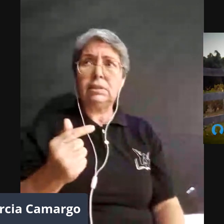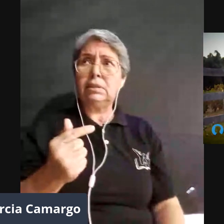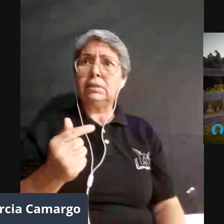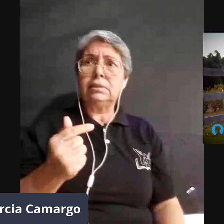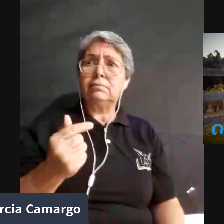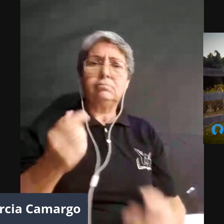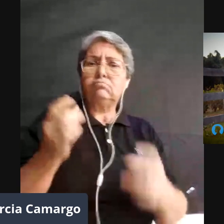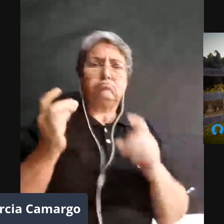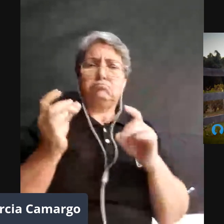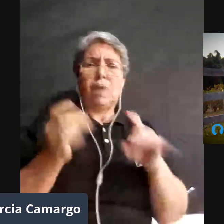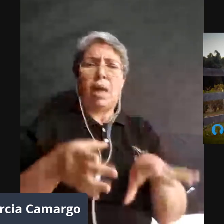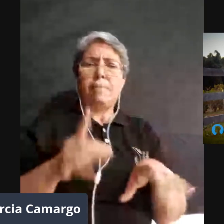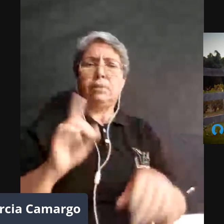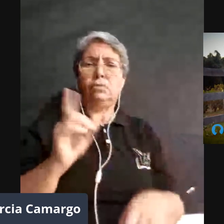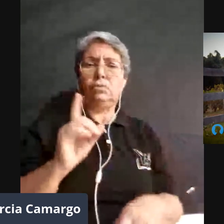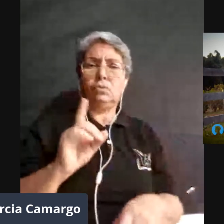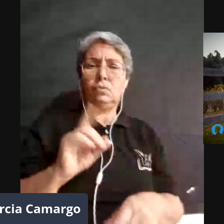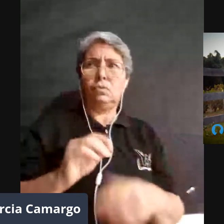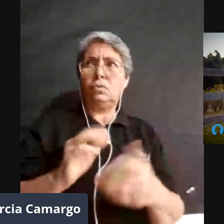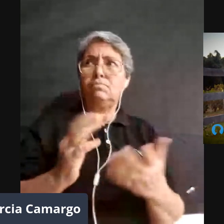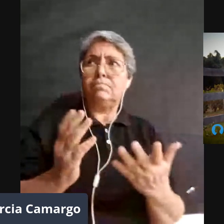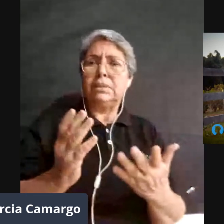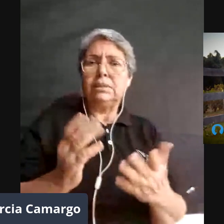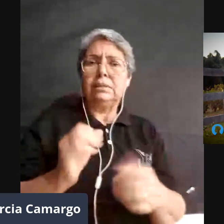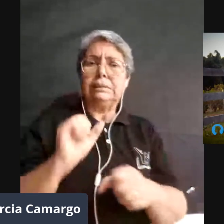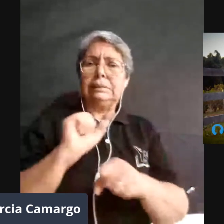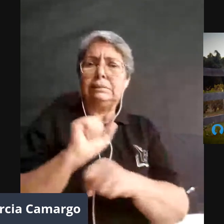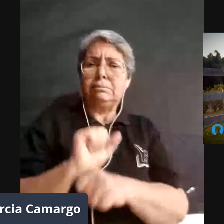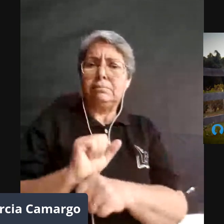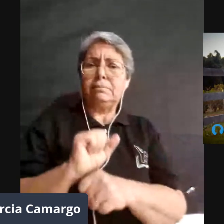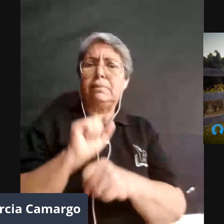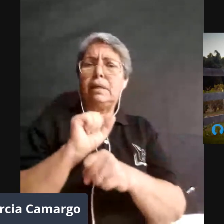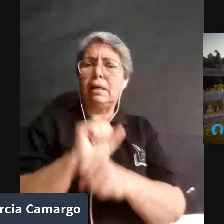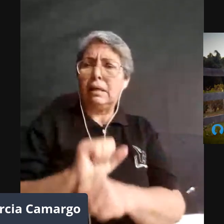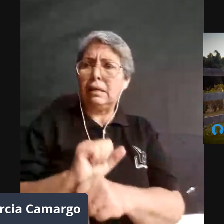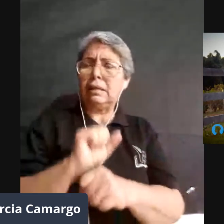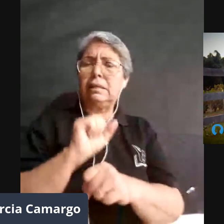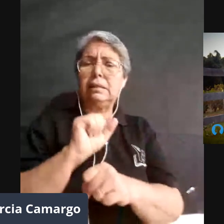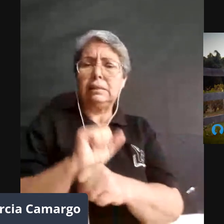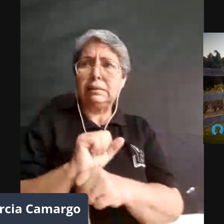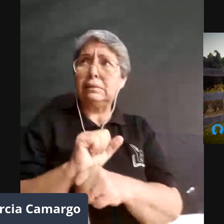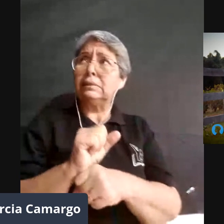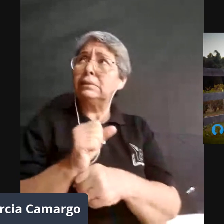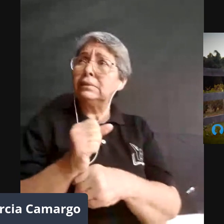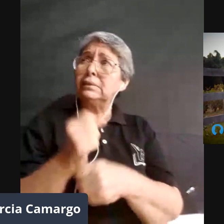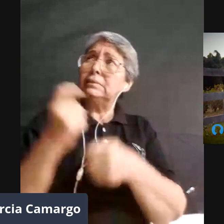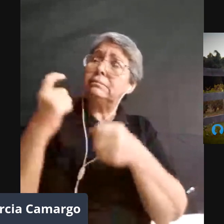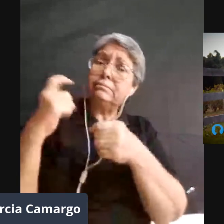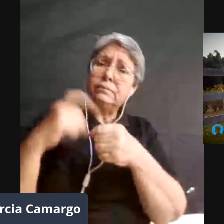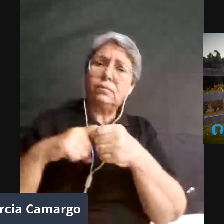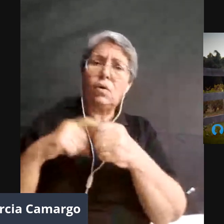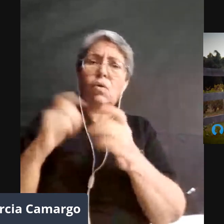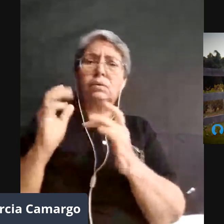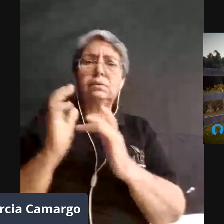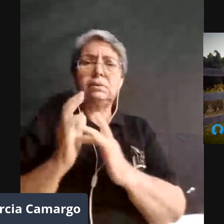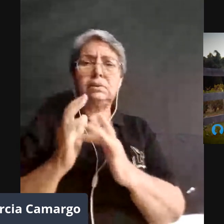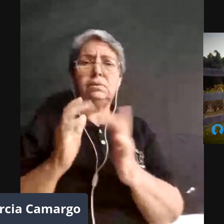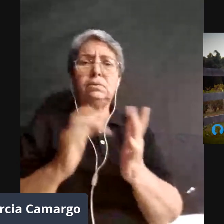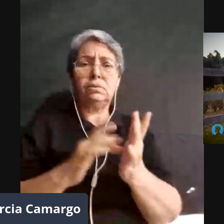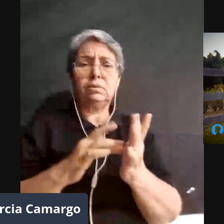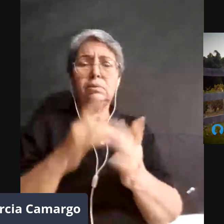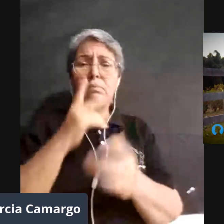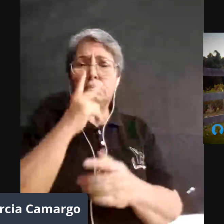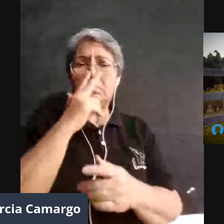Cristo. Mas essa espera, essa expectação do seu próximo, iminente retorno, isso sim se